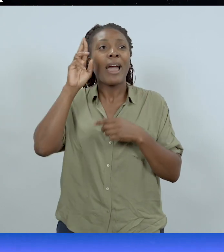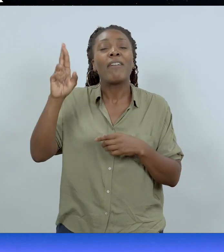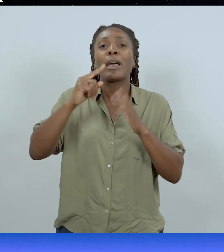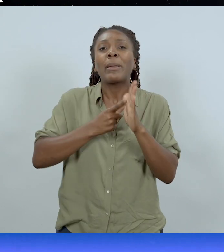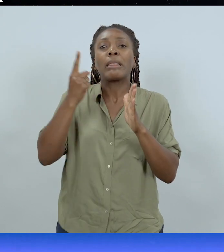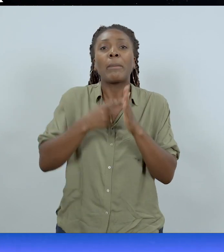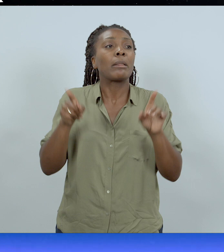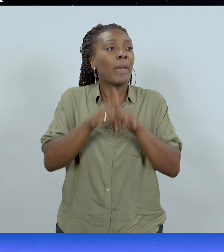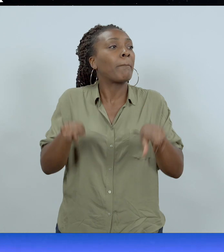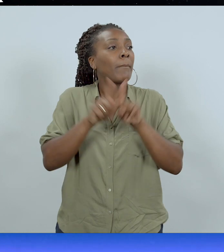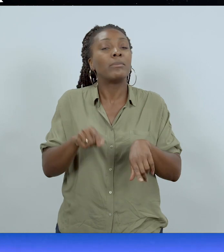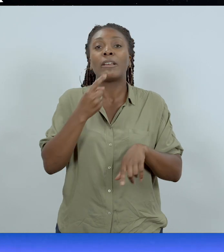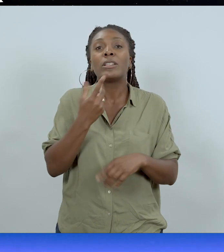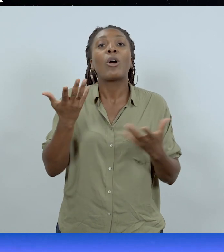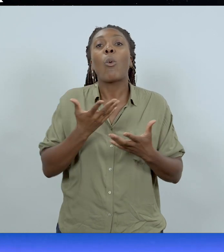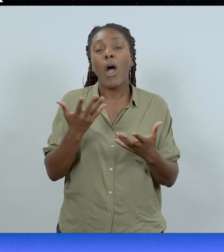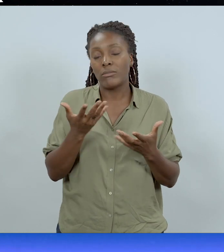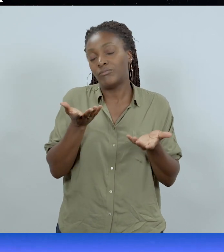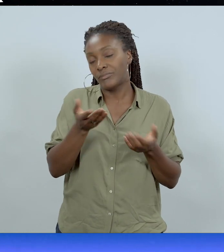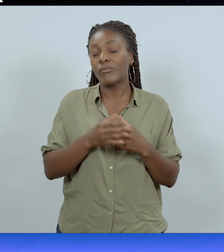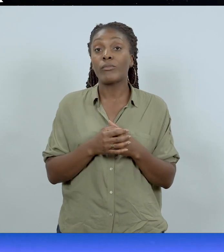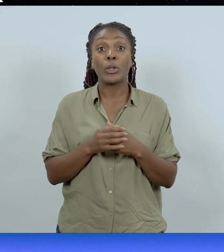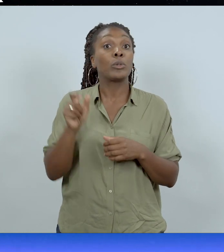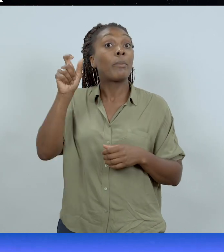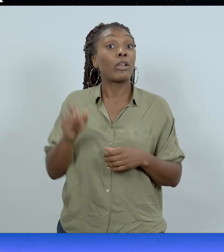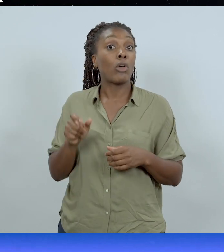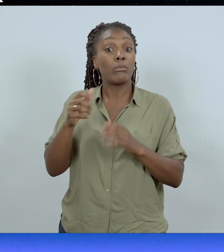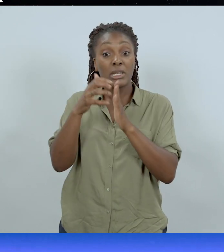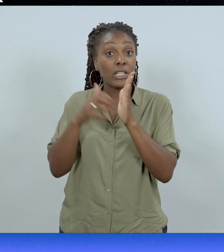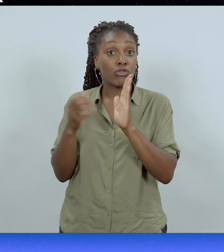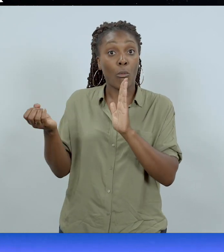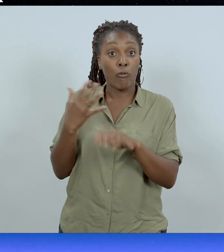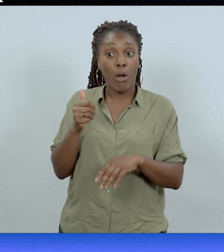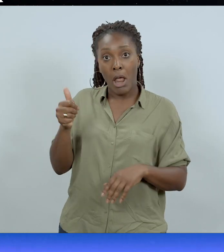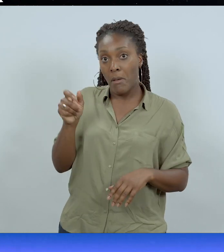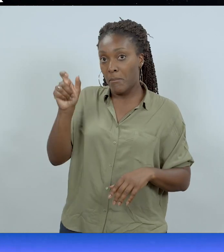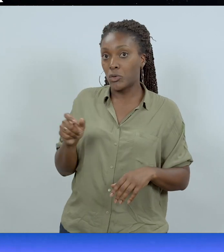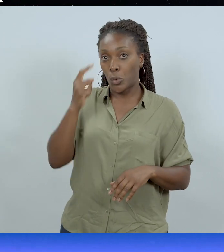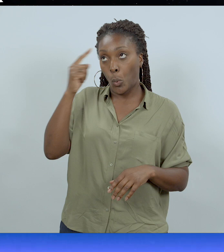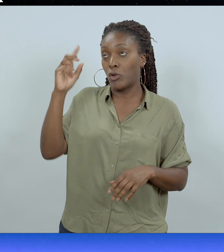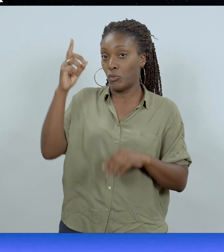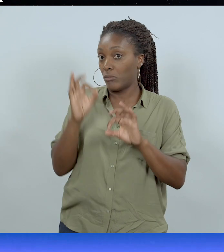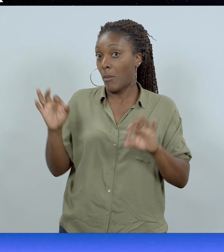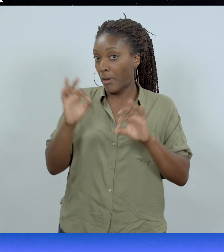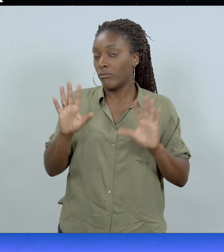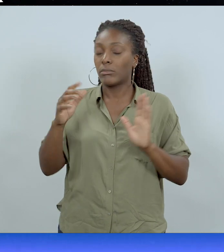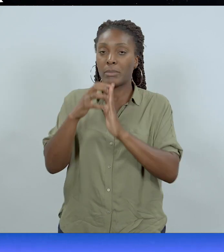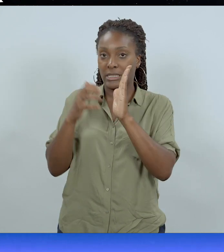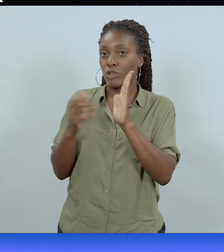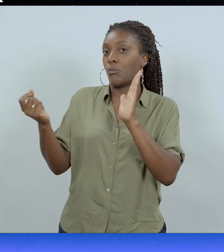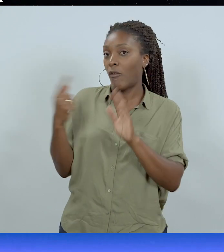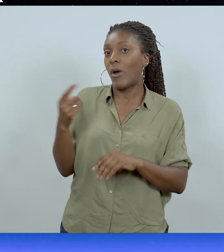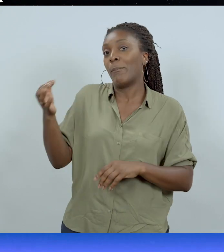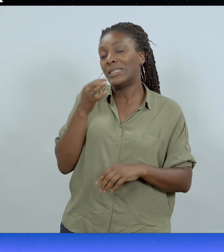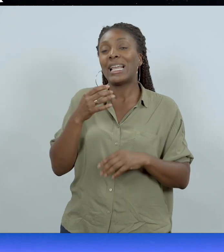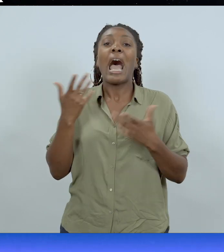qui se répètent. Qu'est-ce que cela peut vouloir dire? Et une personne m'a écrit, une personne qui ne connaît pas Jésus, qui n'est pas croyante, elle